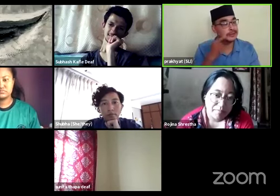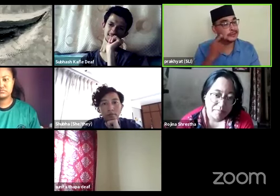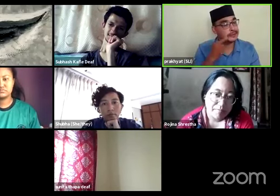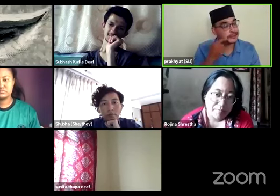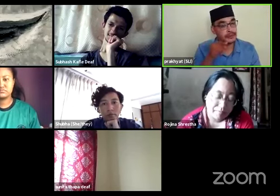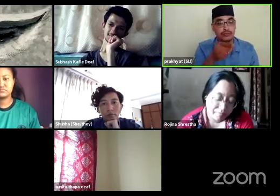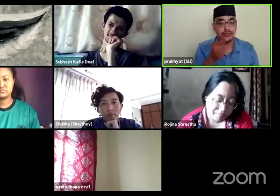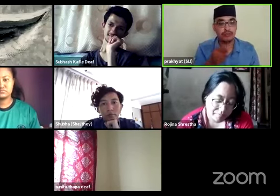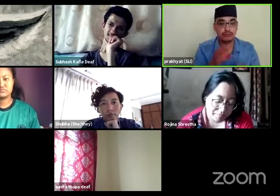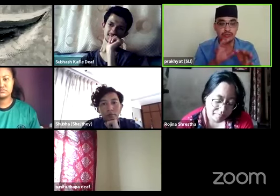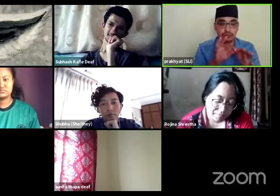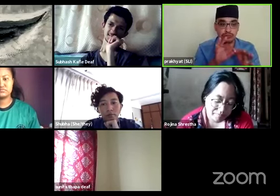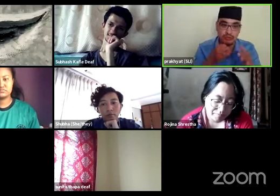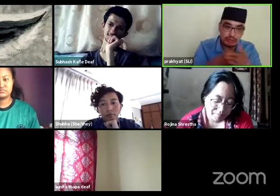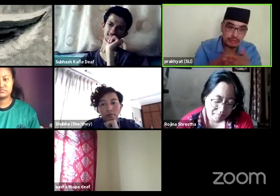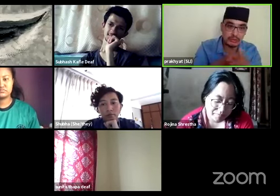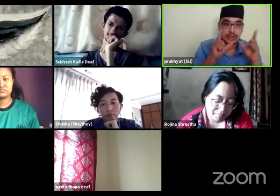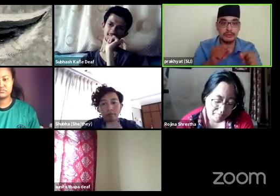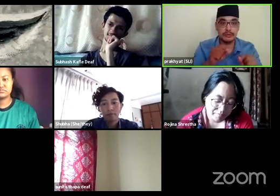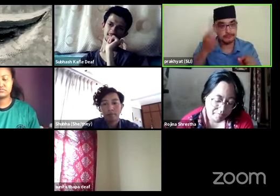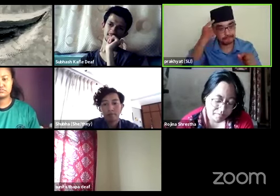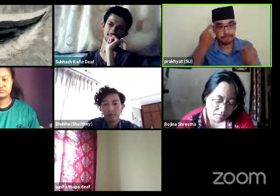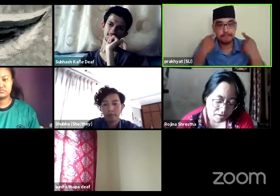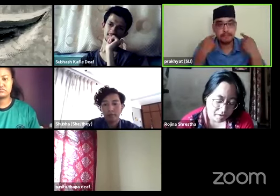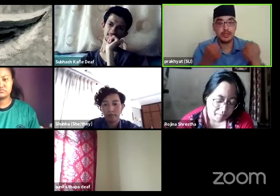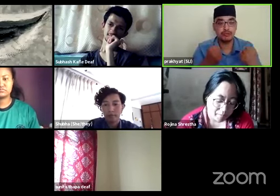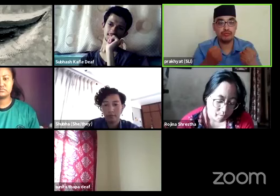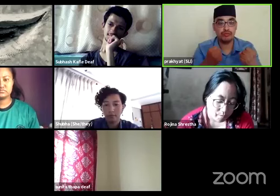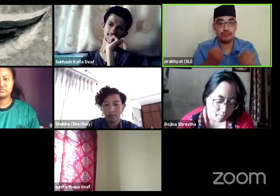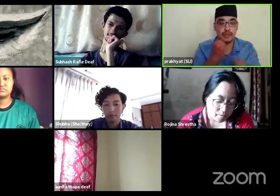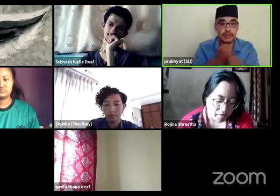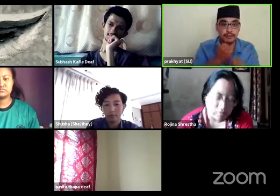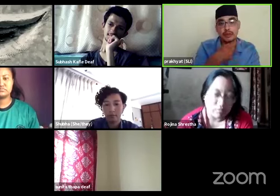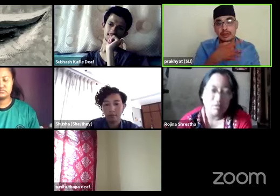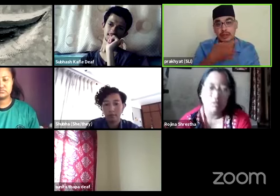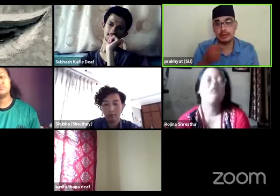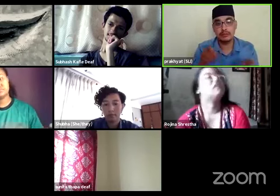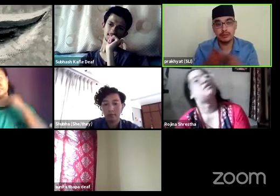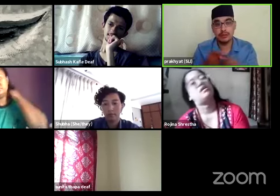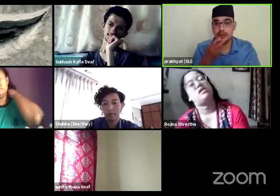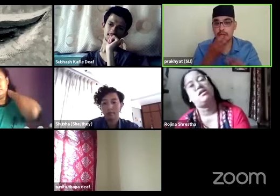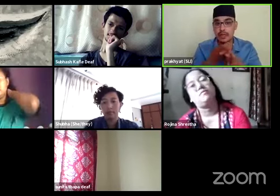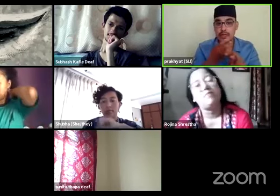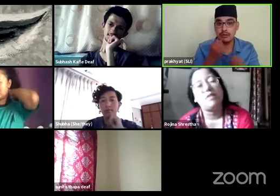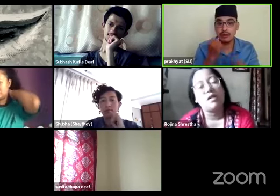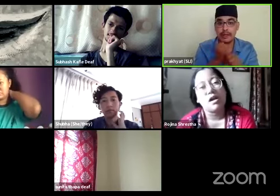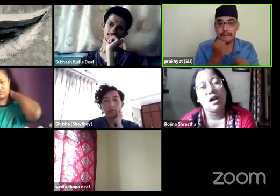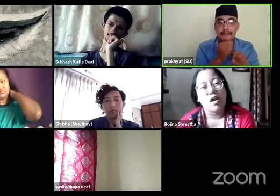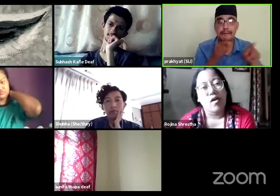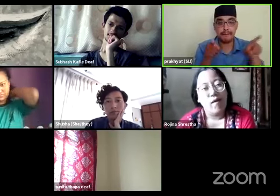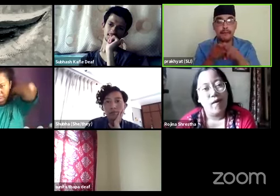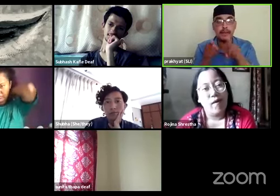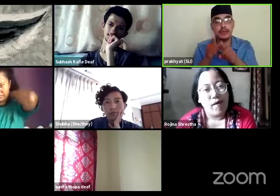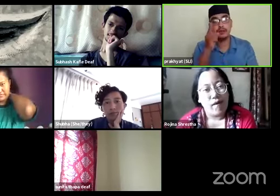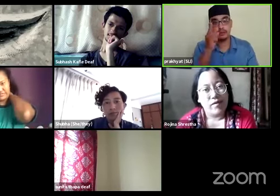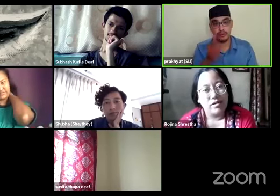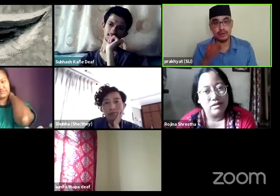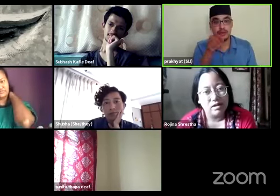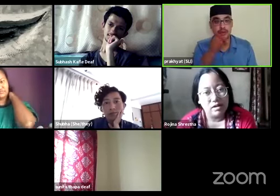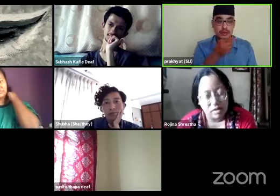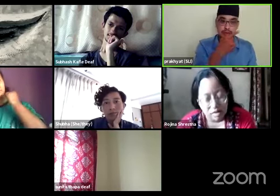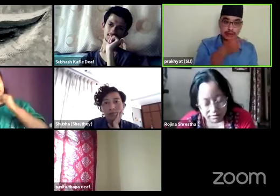योसँग जुधिराख्नुपर्छ, रेजिस्टेन्स चाहिँ यसमा खडा गरिराख्नुपर्छ र यो यो गाह्रो काम हो. र यो ठिक